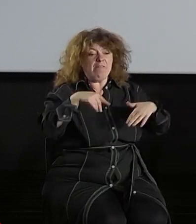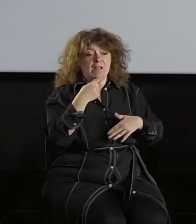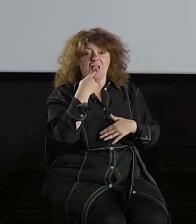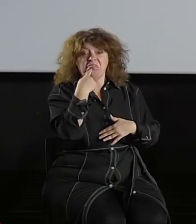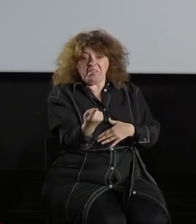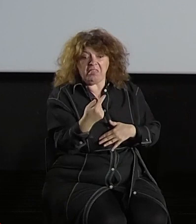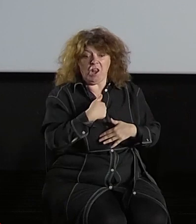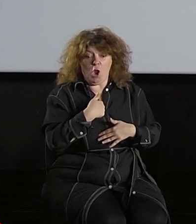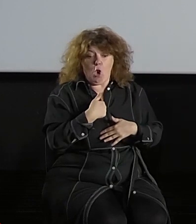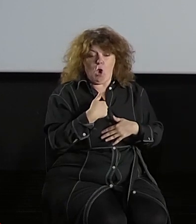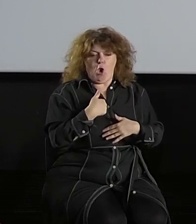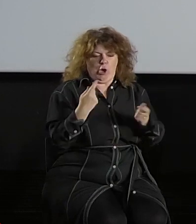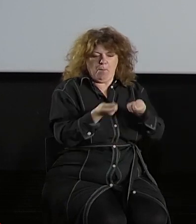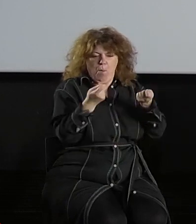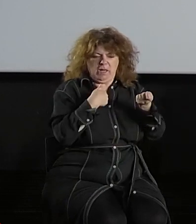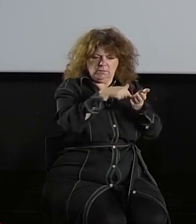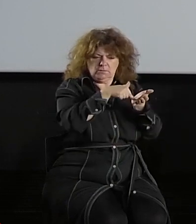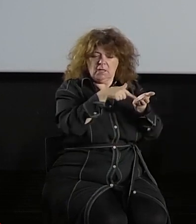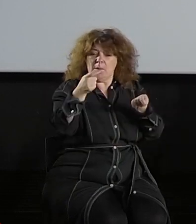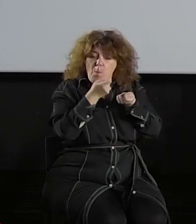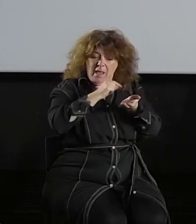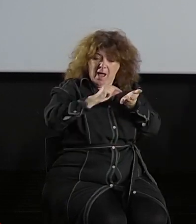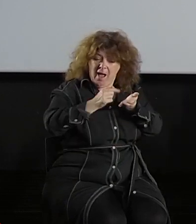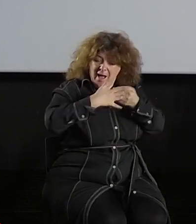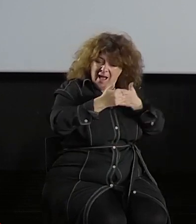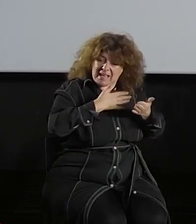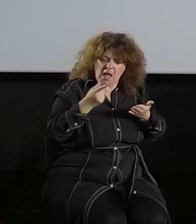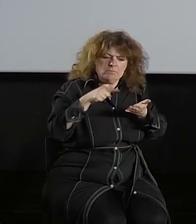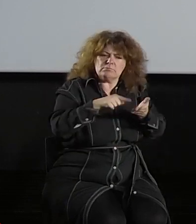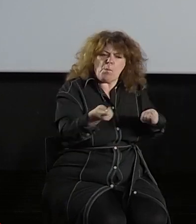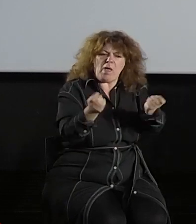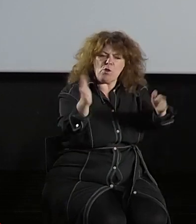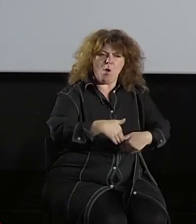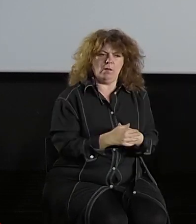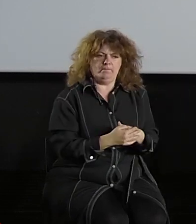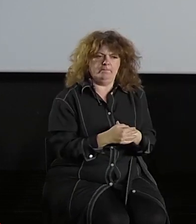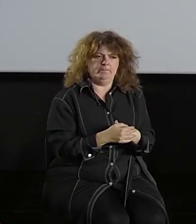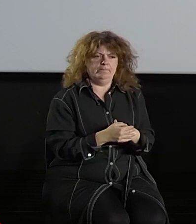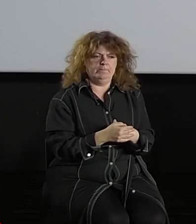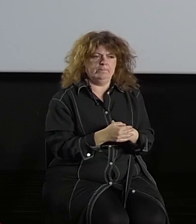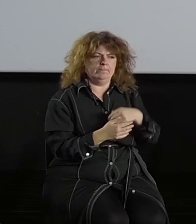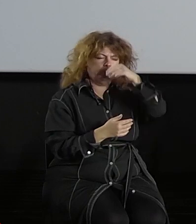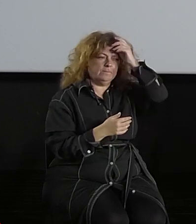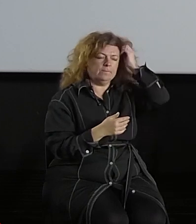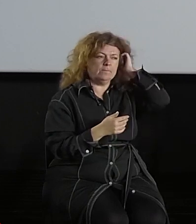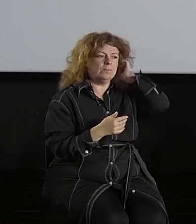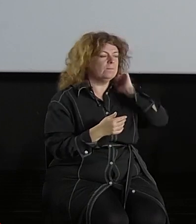e publican lo que yo quiero escribir no entonces bueno eh digamos que nosotros no lo contamos